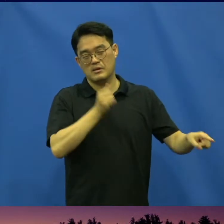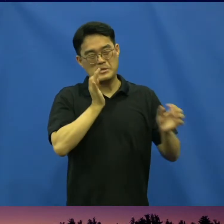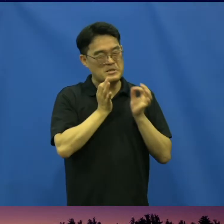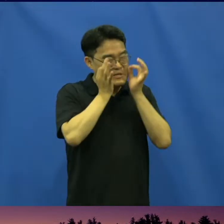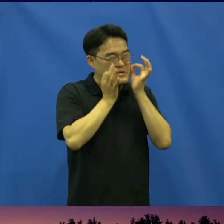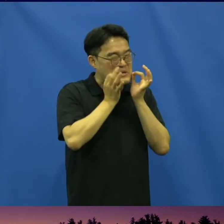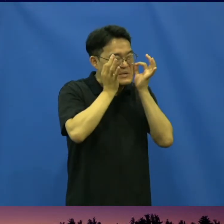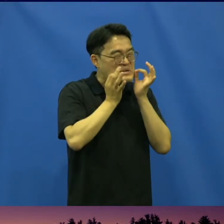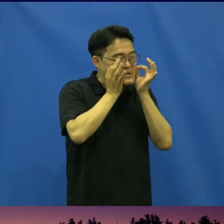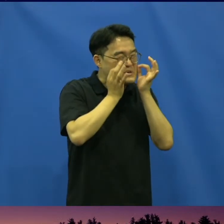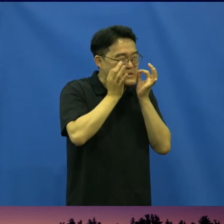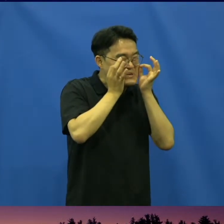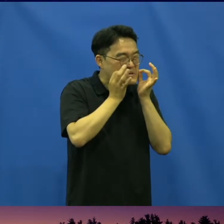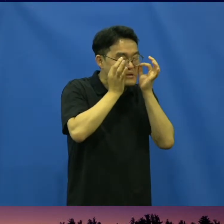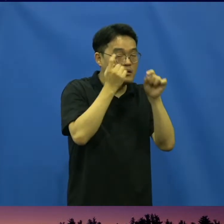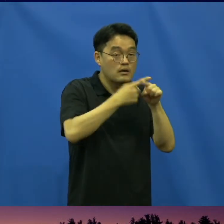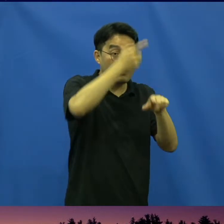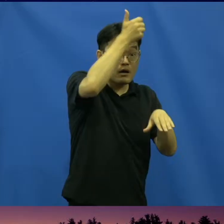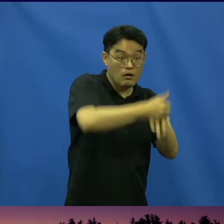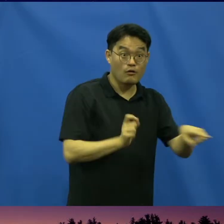그러다가 죽어요.